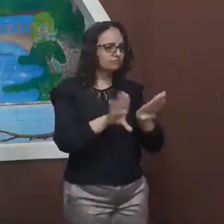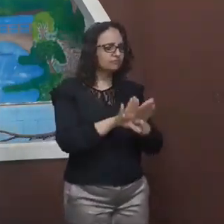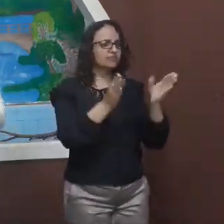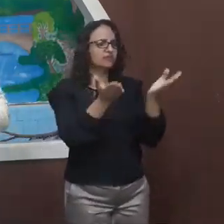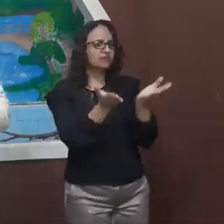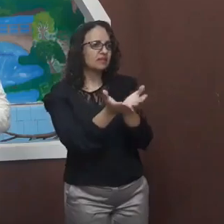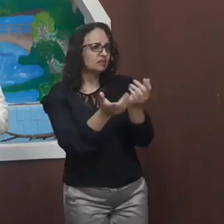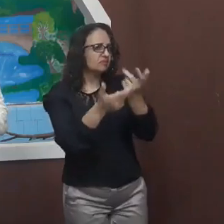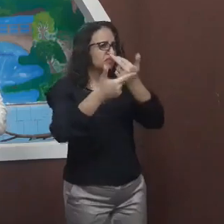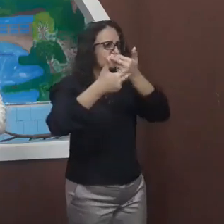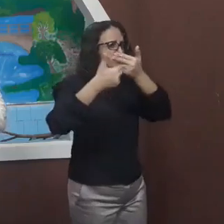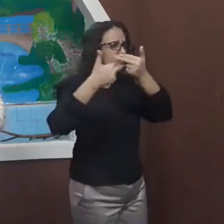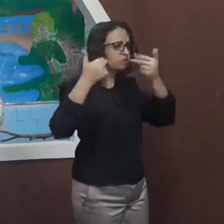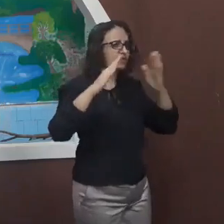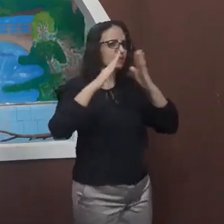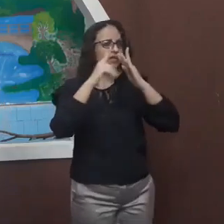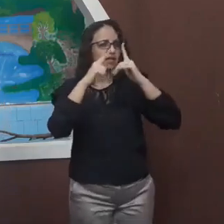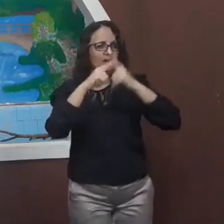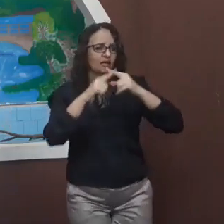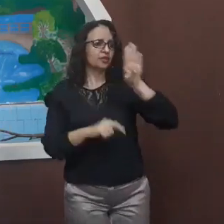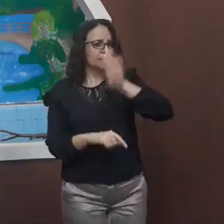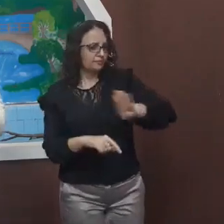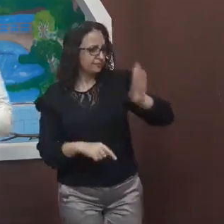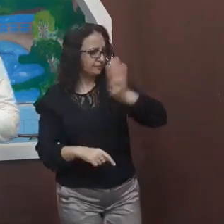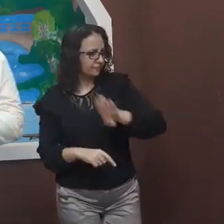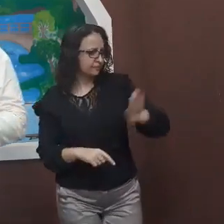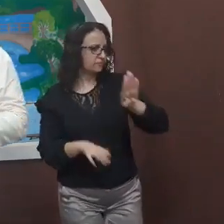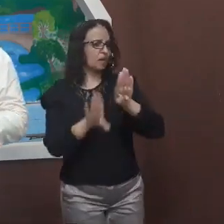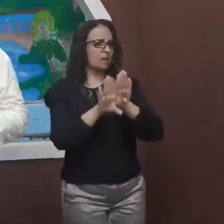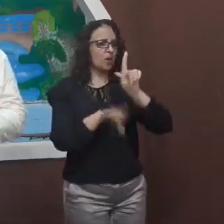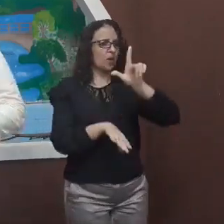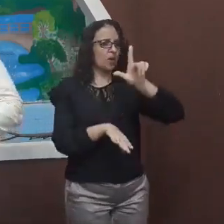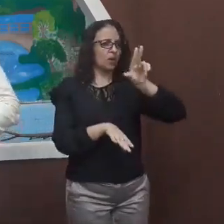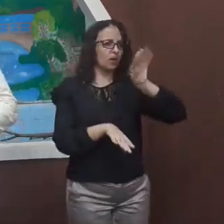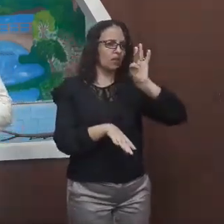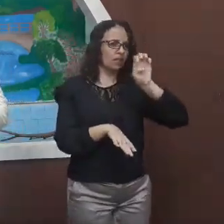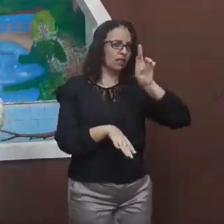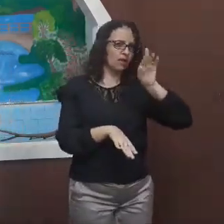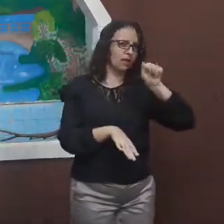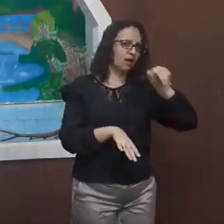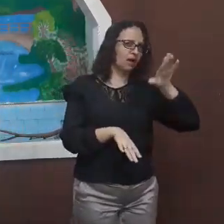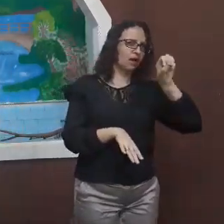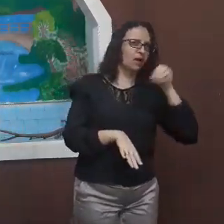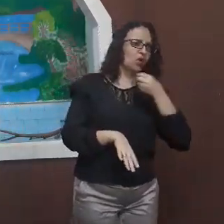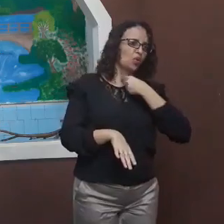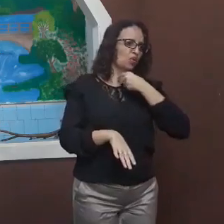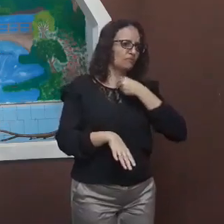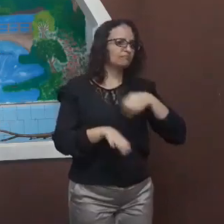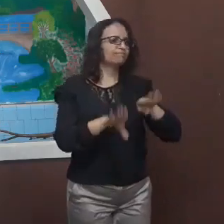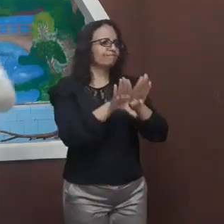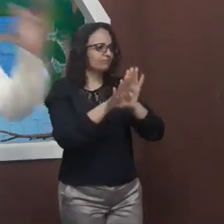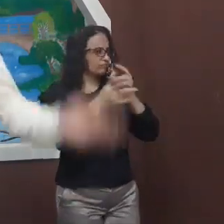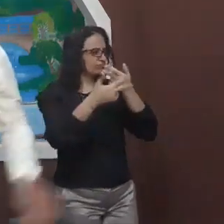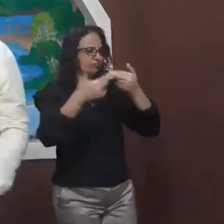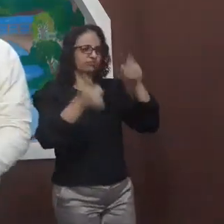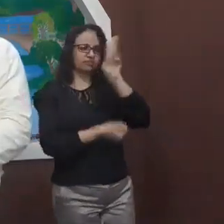protestantes, né? Surgem aí os batistas, os luteranos, os presbiterianos, depois